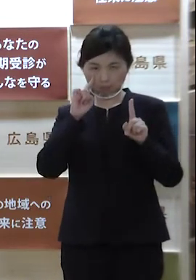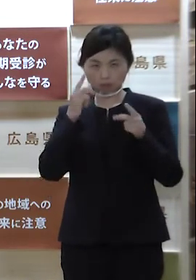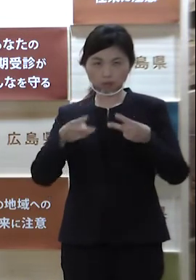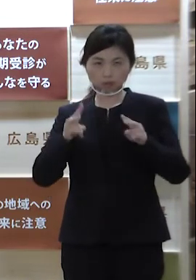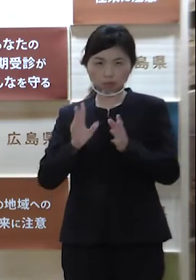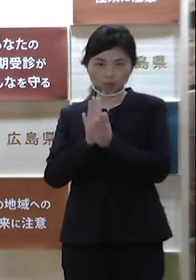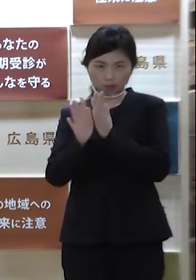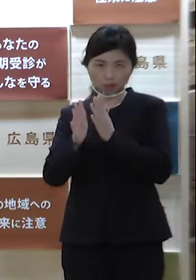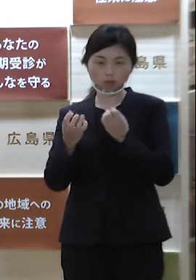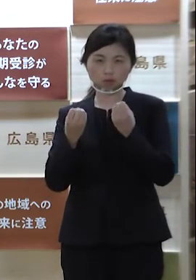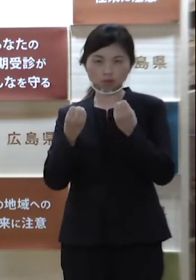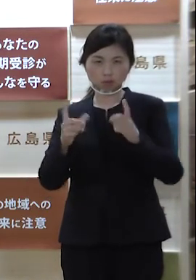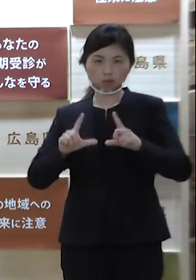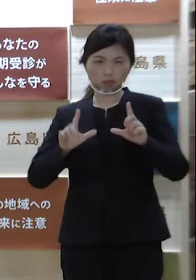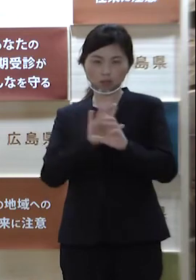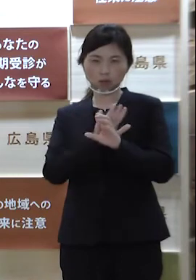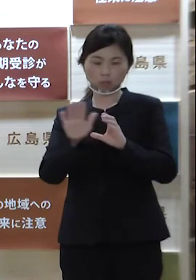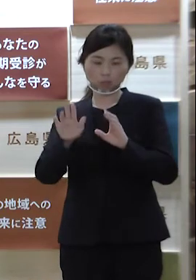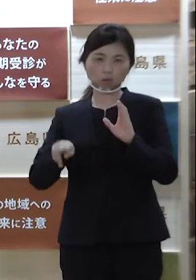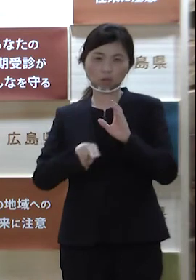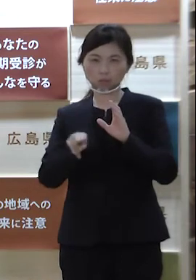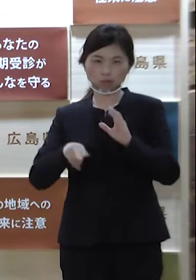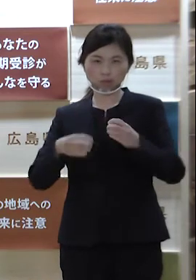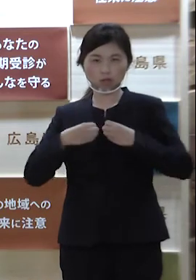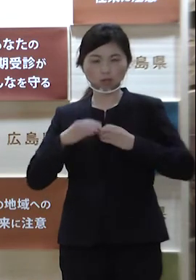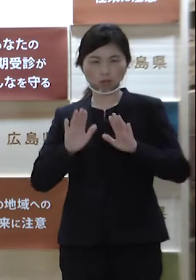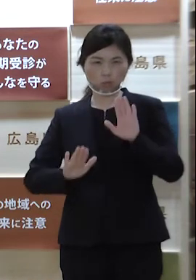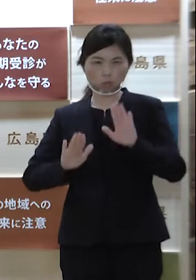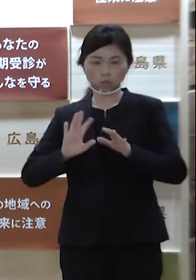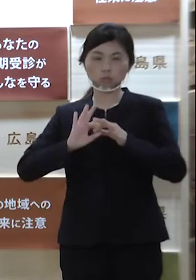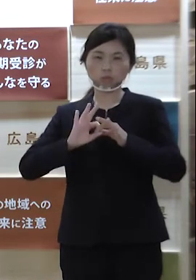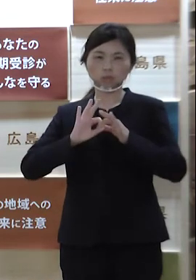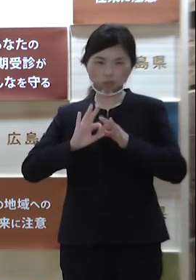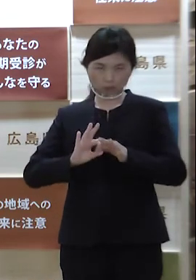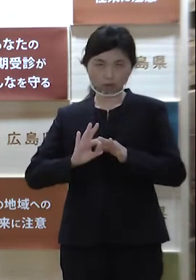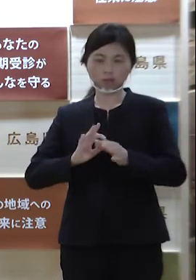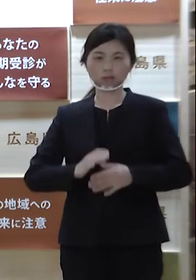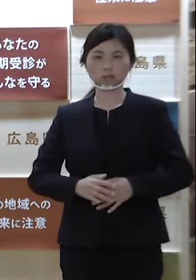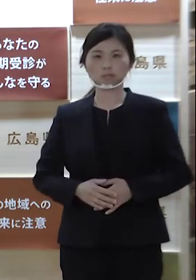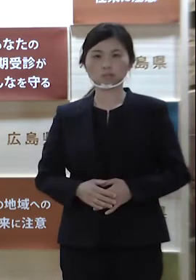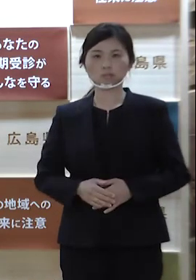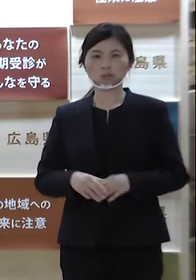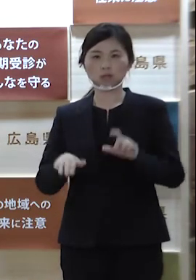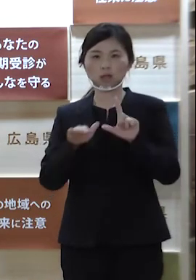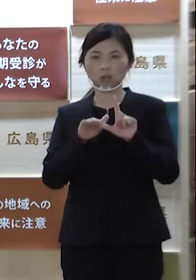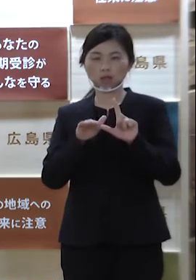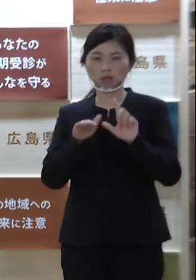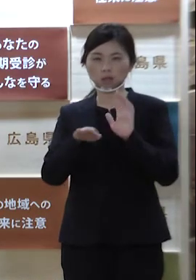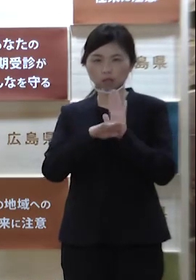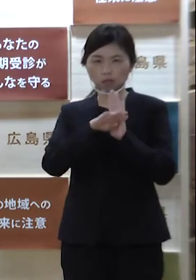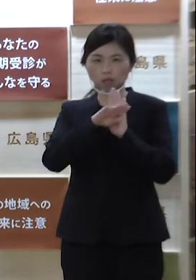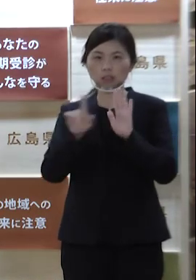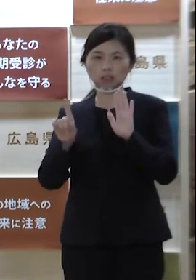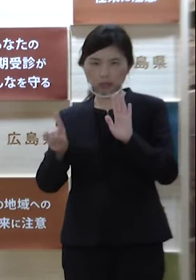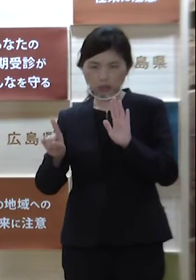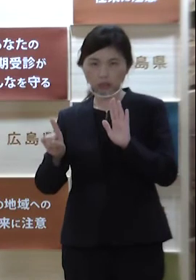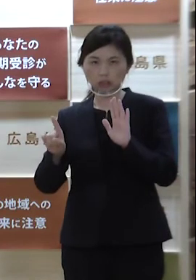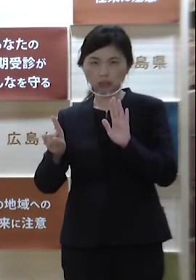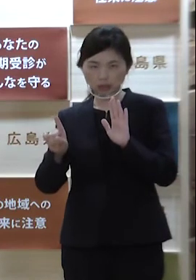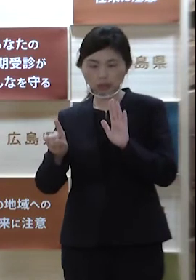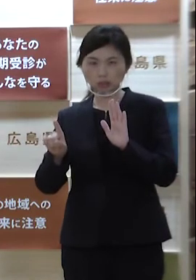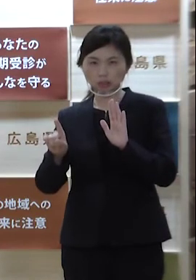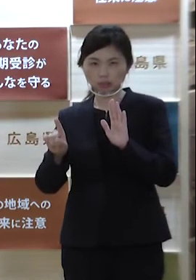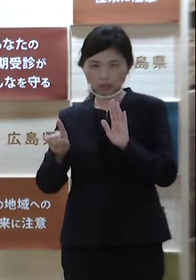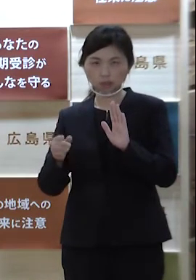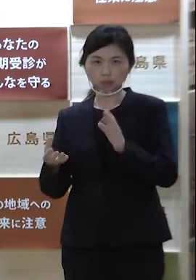型コロナウイルス感染状況についてでありますが、ステージ1に行って約1